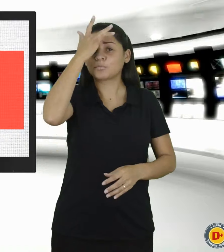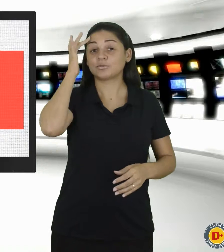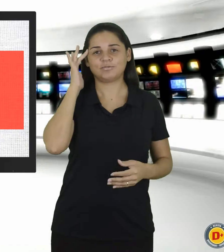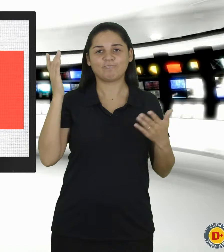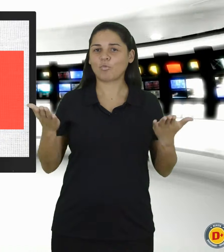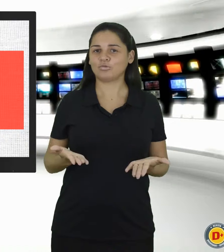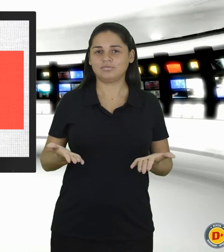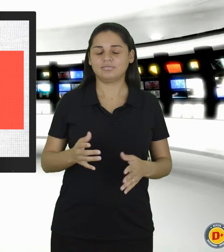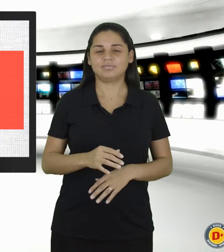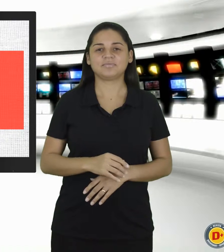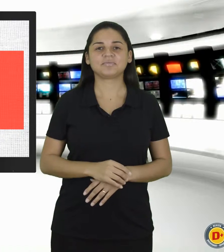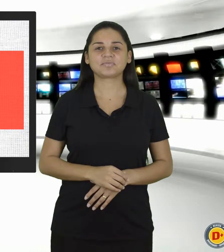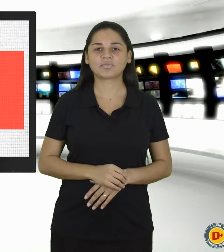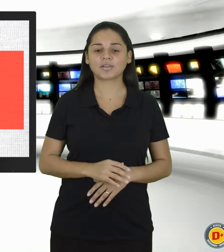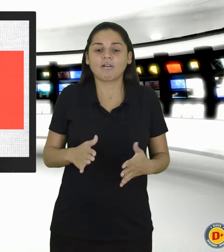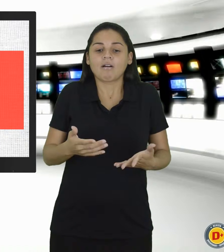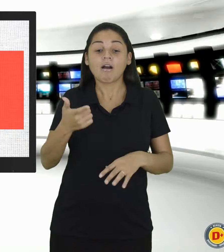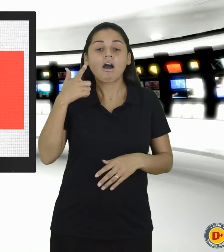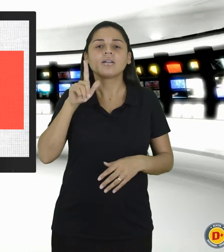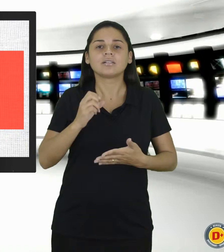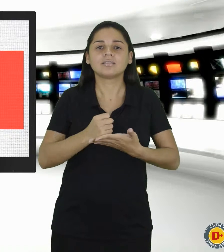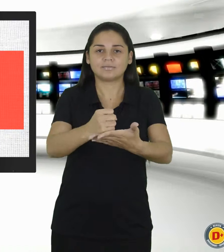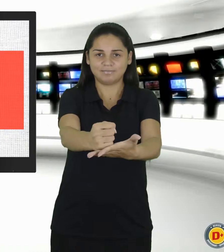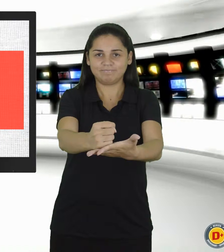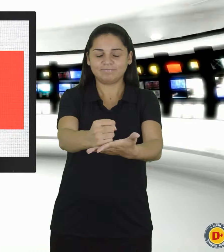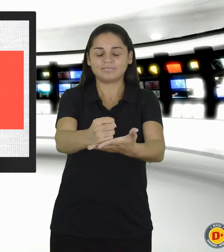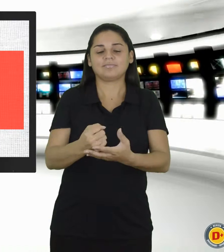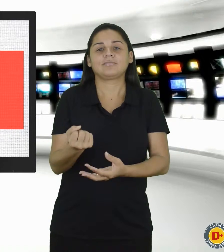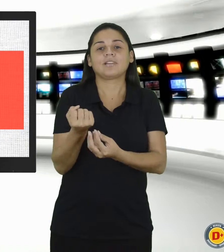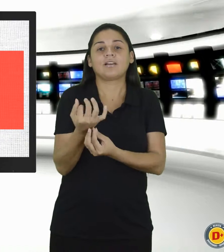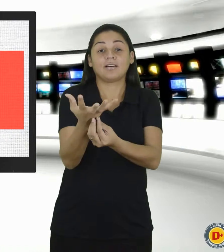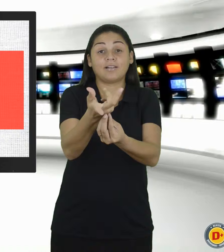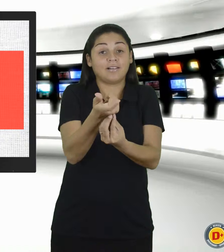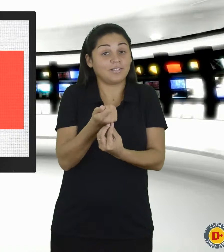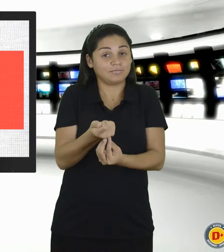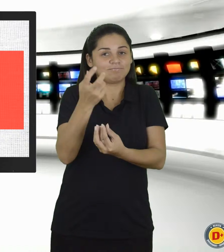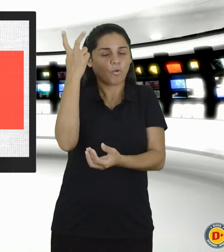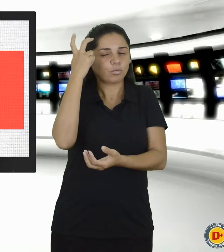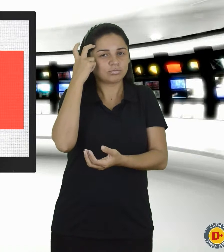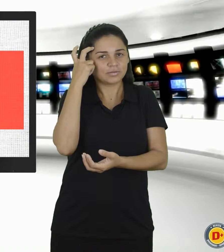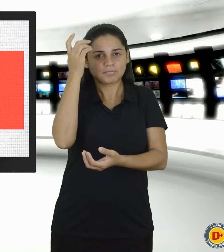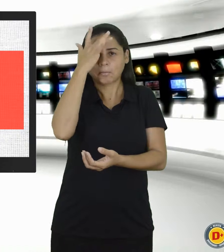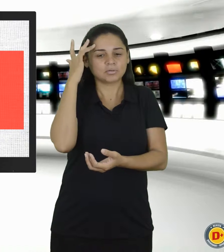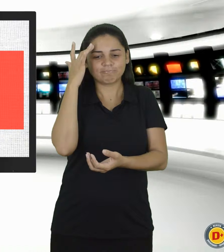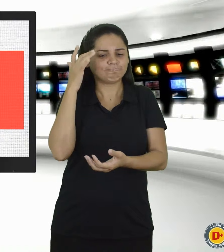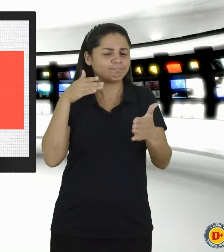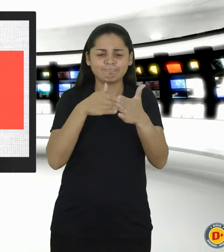ser humano. Quando ela consegue ajudar a levar cultura e arte para a população que não tem acesso, principalmente devido a